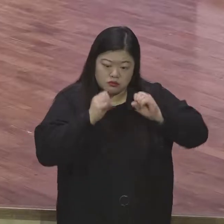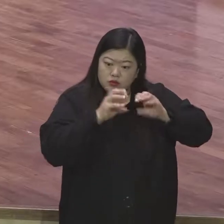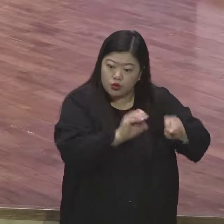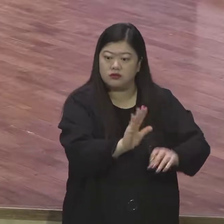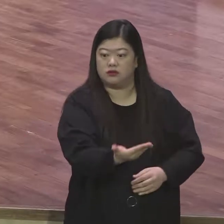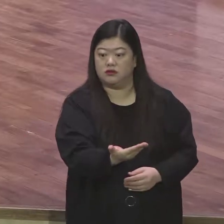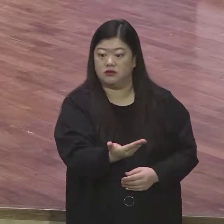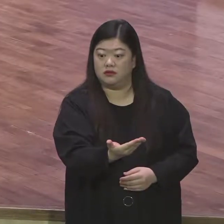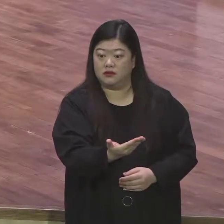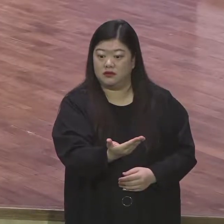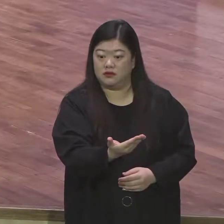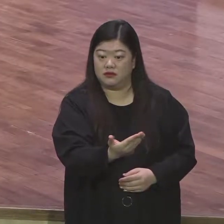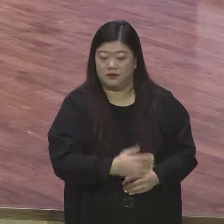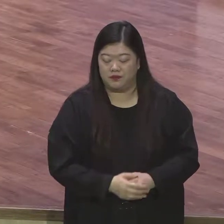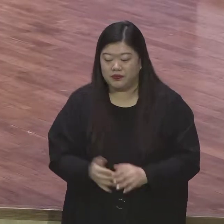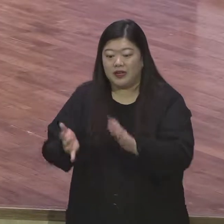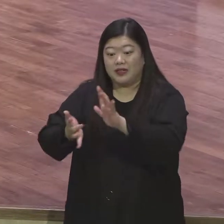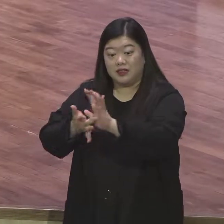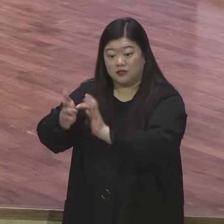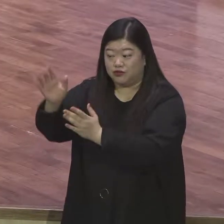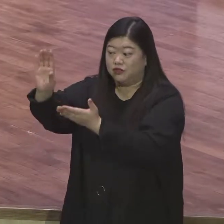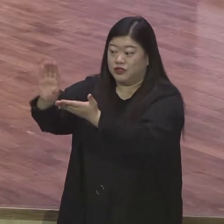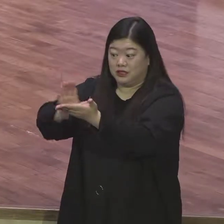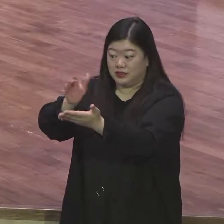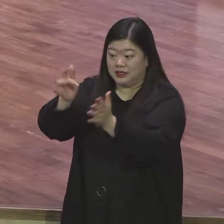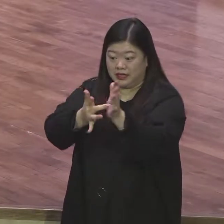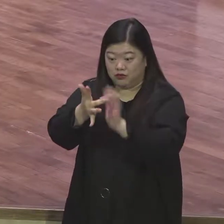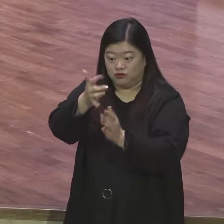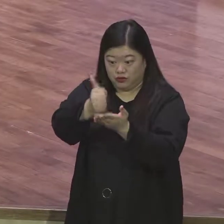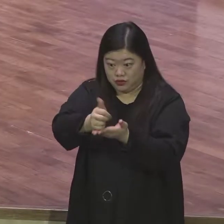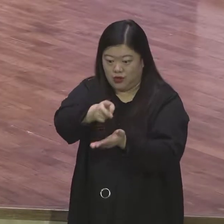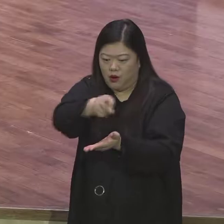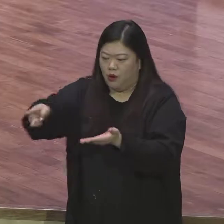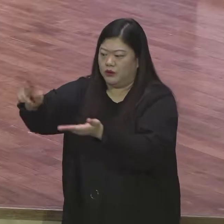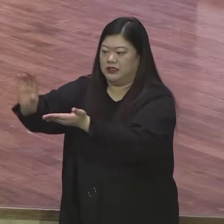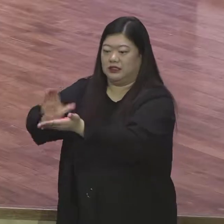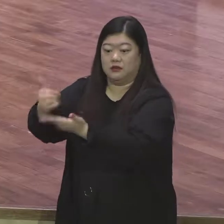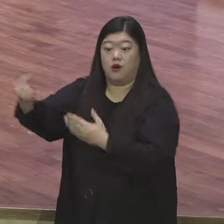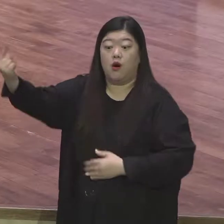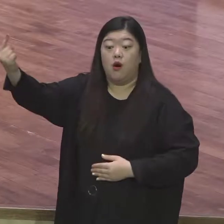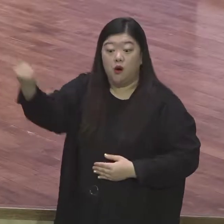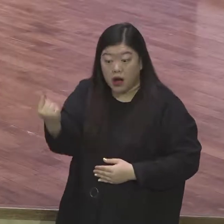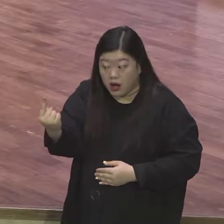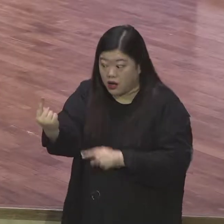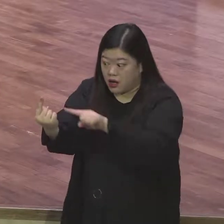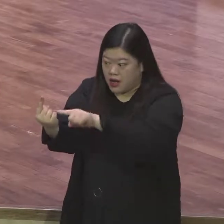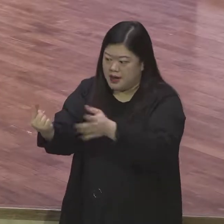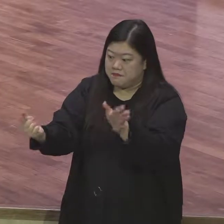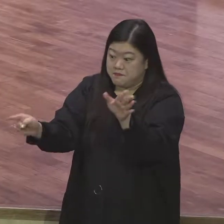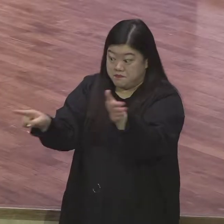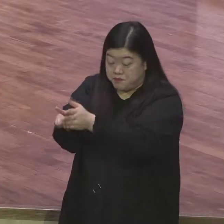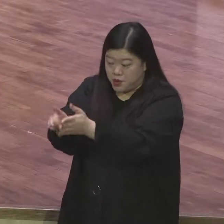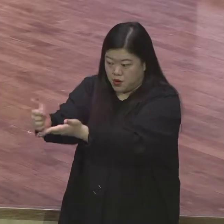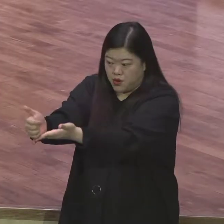예수 그리스도, 예수님이 그리스도 오셔서 인생 모든 문제 해결해서 구원해 주셨다는 사실을